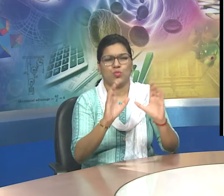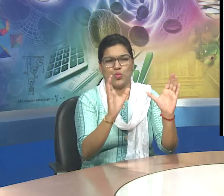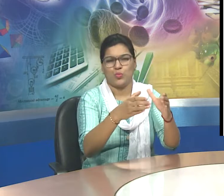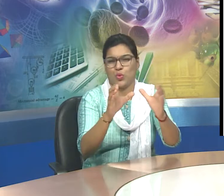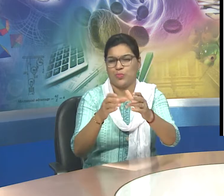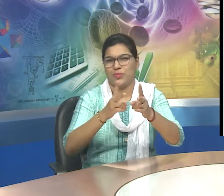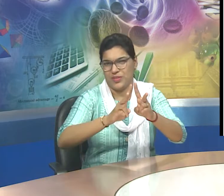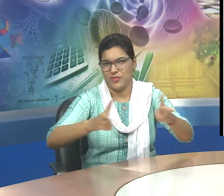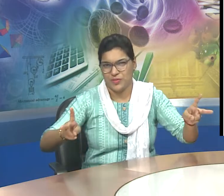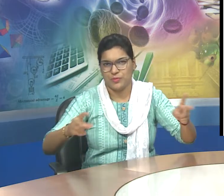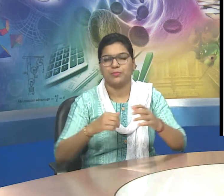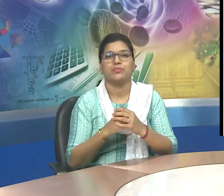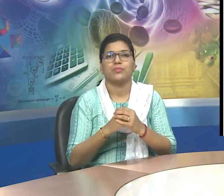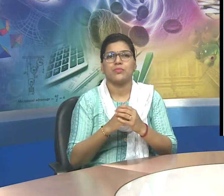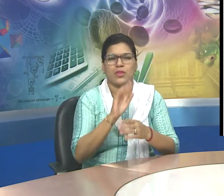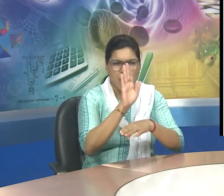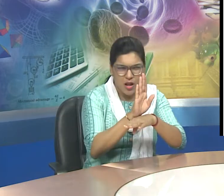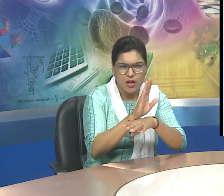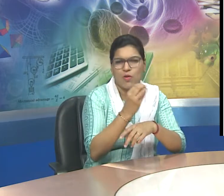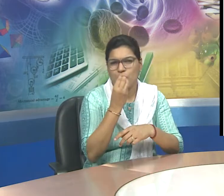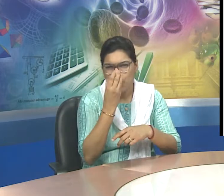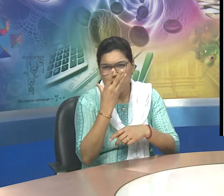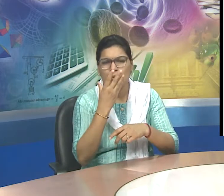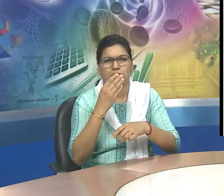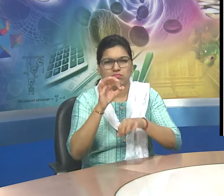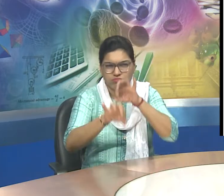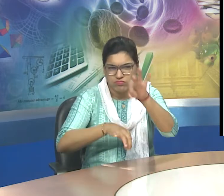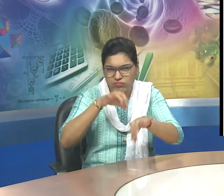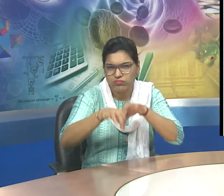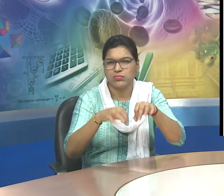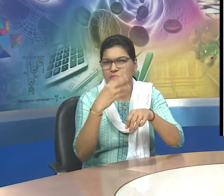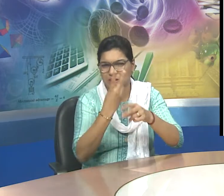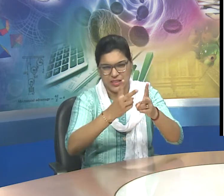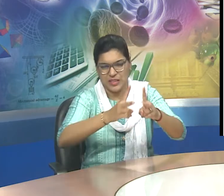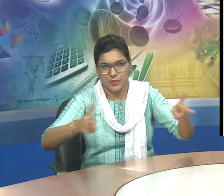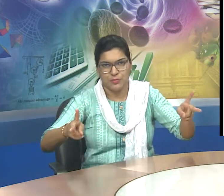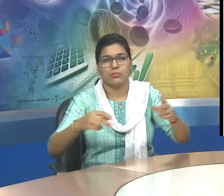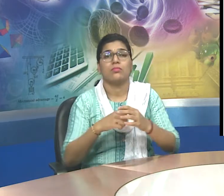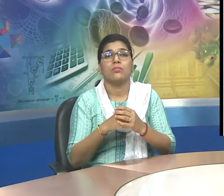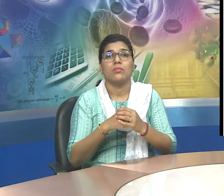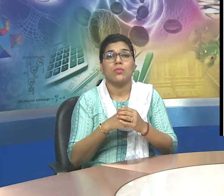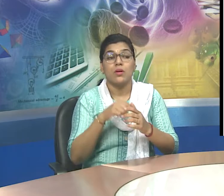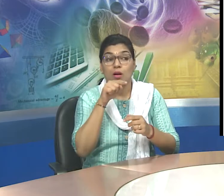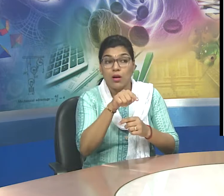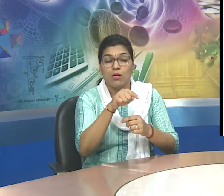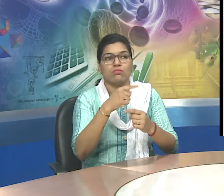ऑपोजिशन, जैसे कोई दो ग्रुप बने हों, उदाहरण के तौर पे यदि हम अपने राजनीतिक ग्रुप में कोई भी दो ग्रुप ले